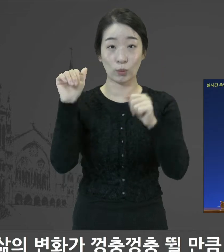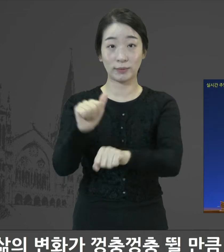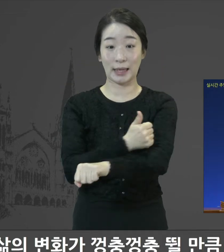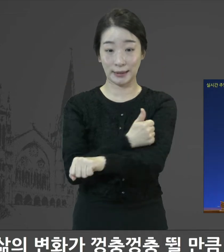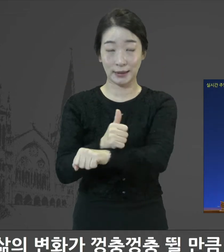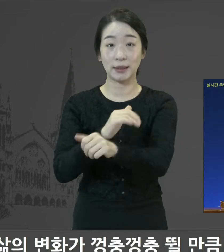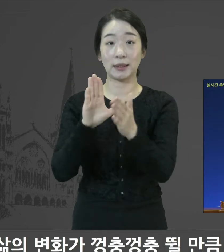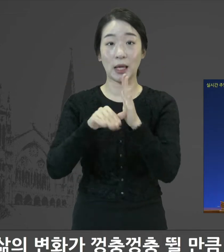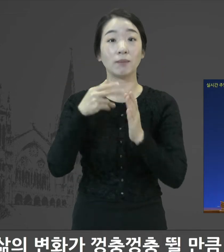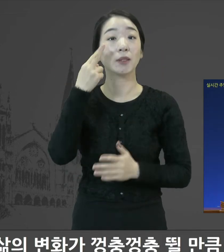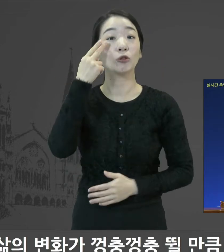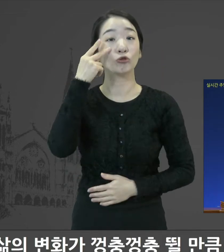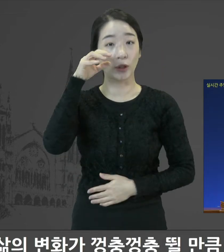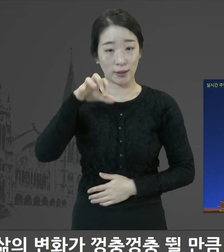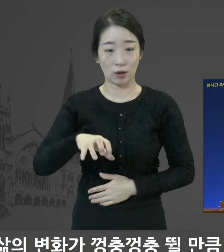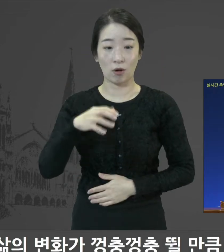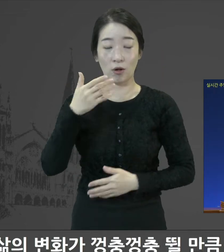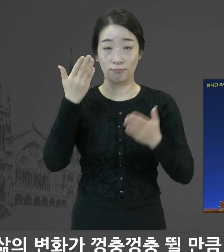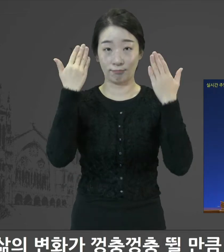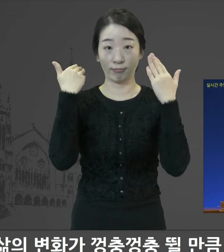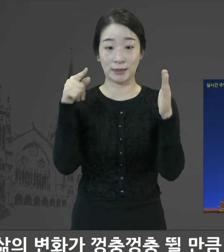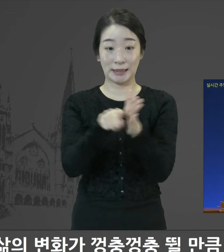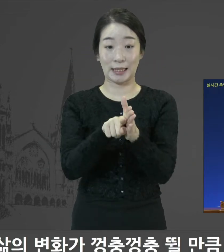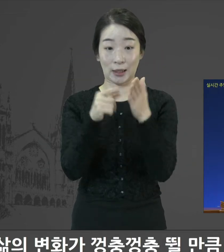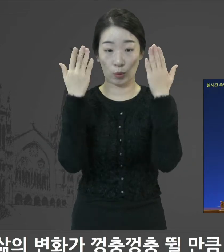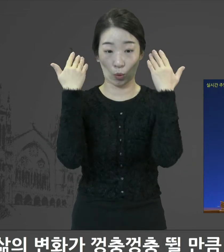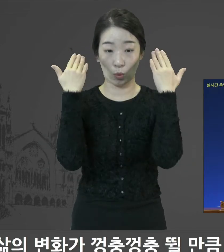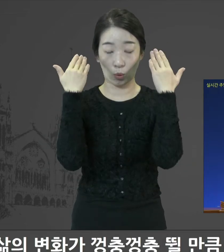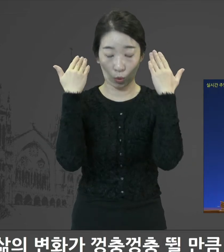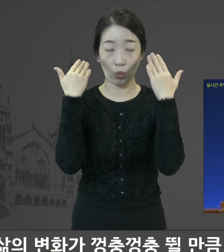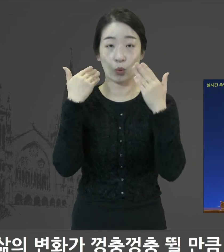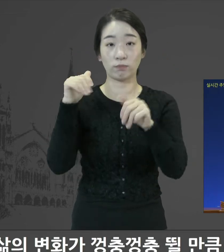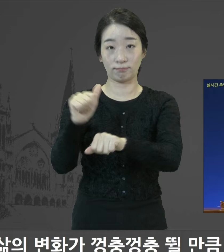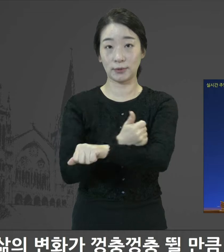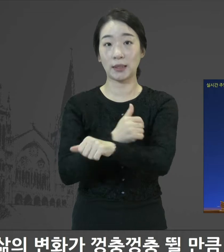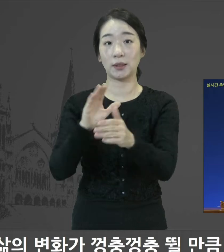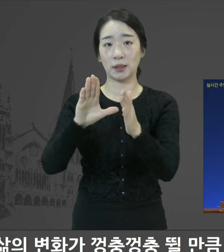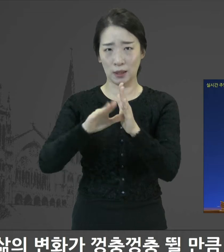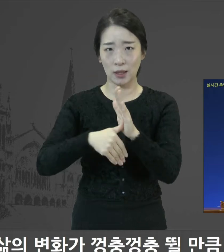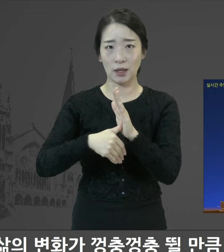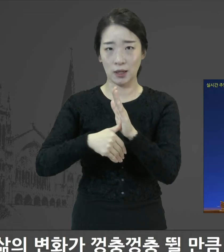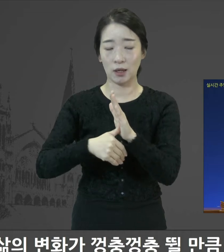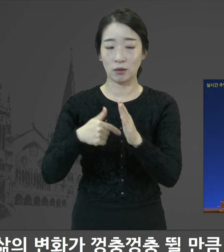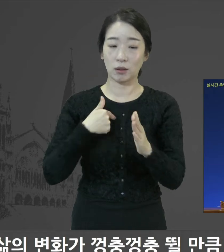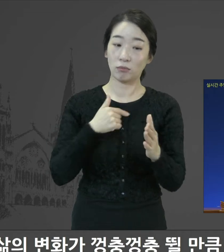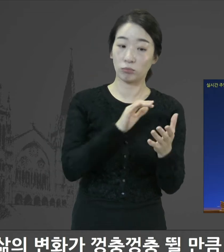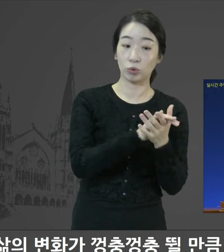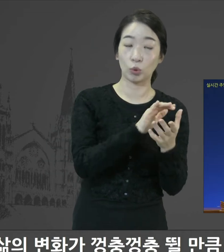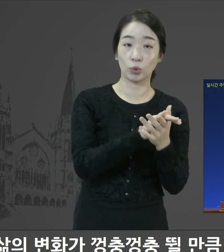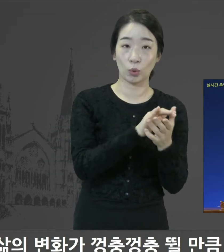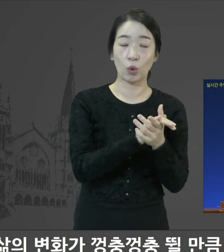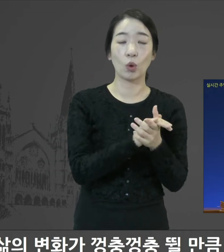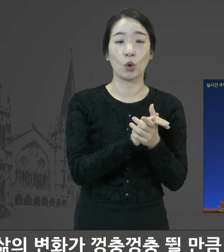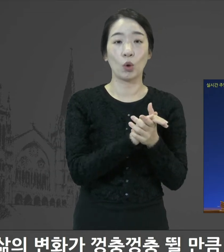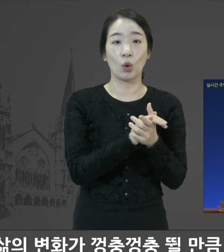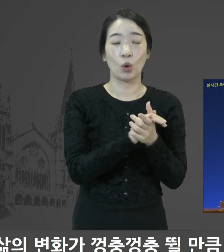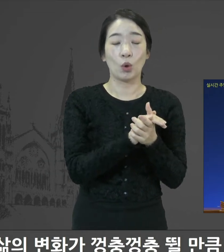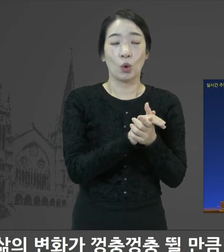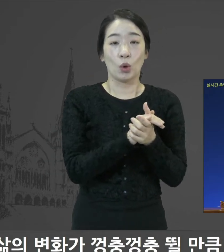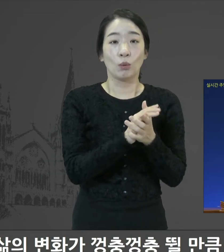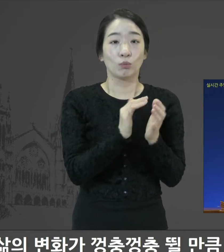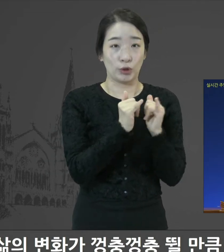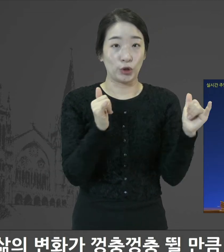미국에서 신학교를 다녔는데 이 동료 목사님들이 그 동료 목사님 가운데 이제 우리 한국 그